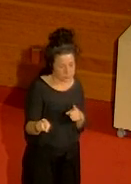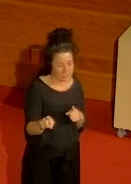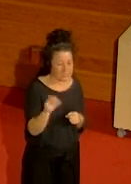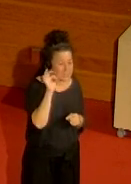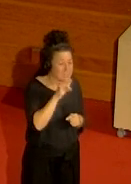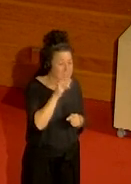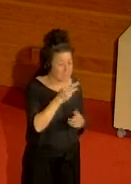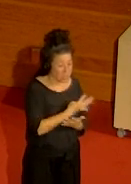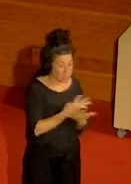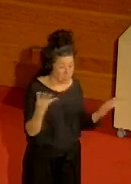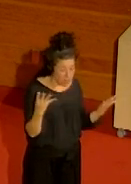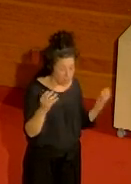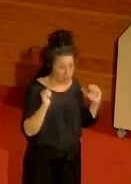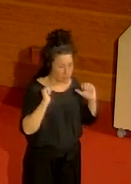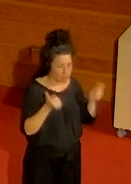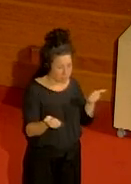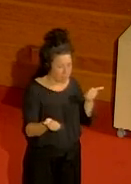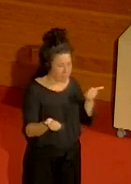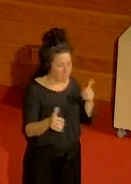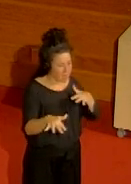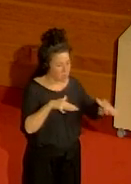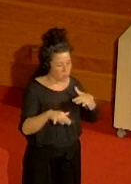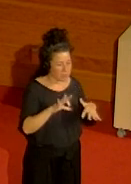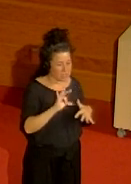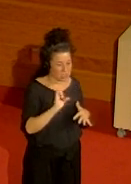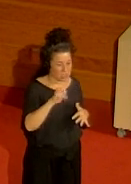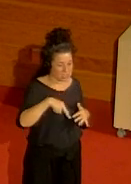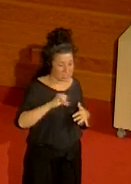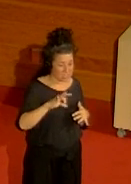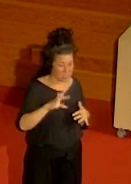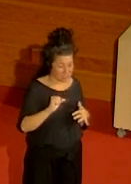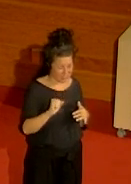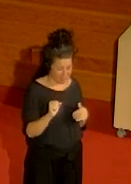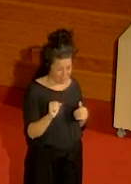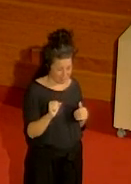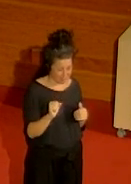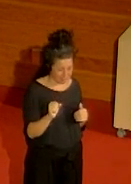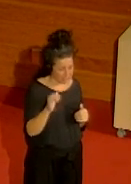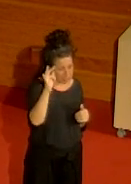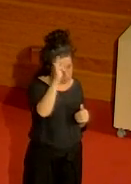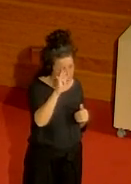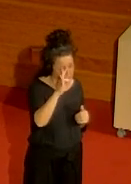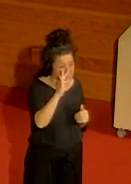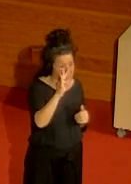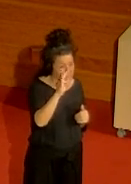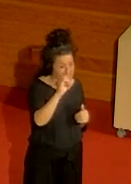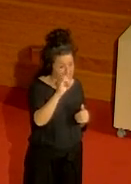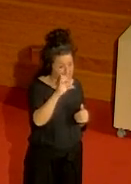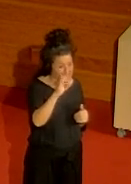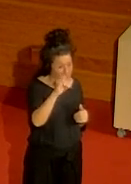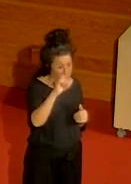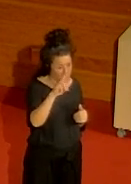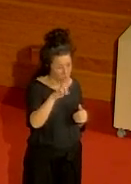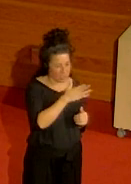siglo XIX cuando surge el sionismo que es una ideología que impulsó a finales del siglo XIX theodor hertz que lo que pretendía era crear